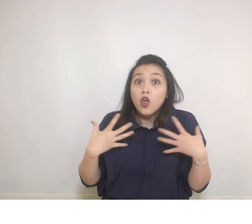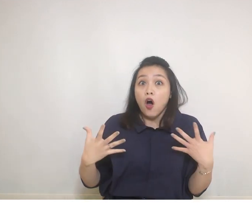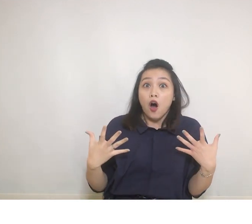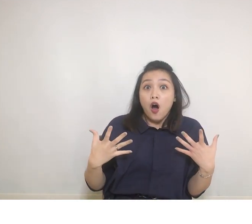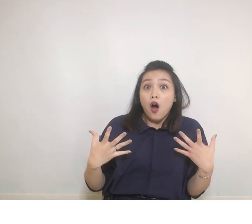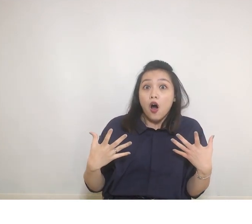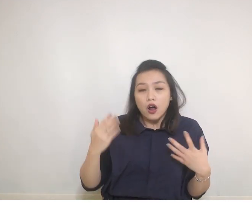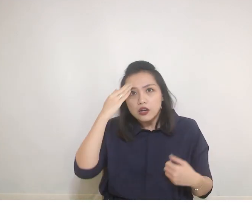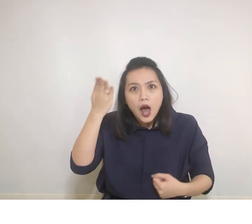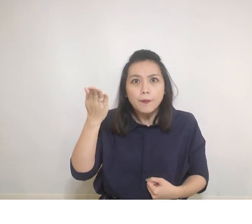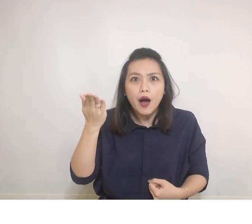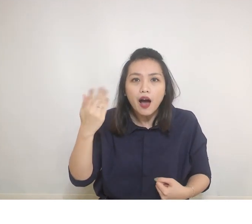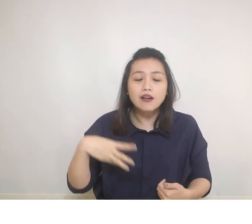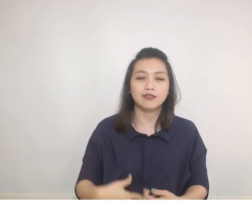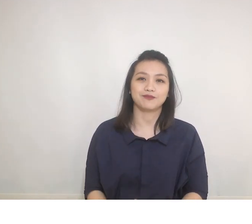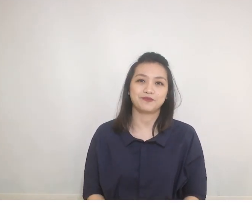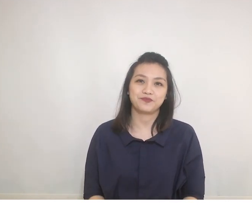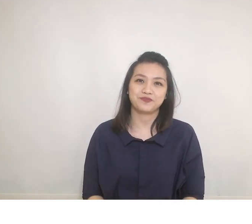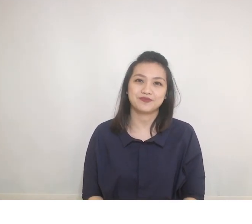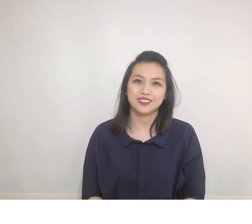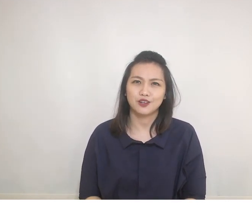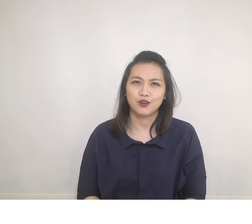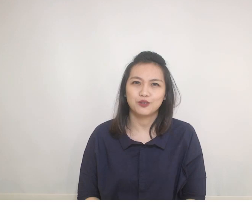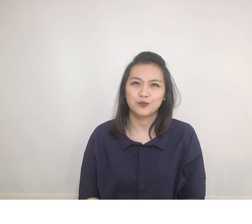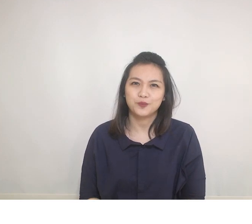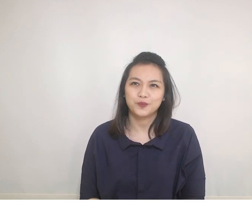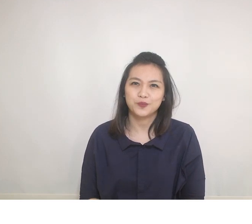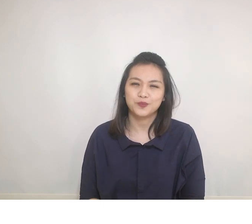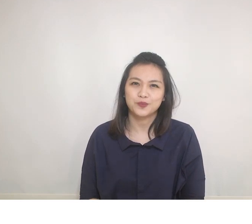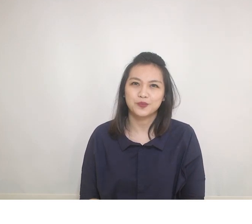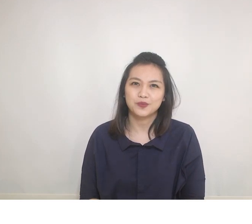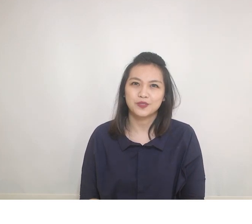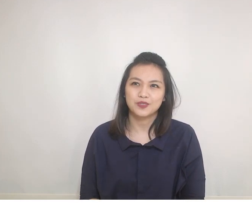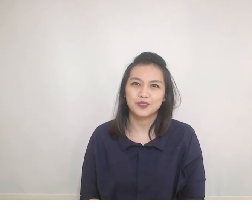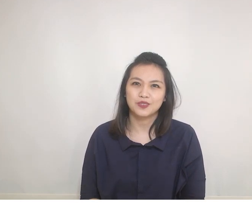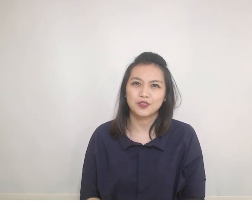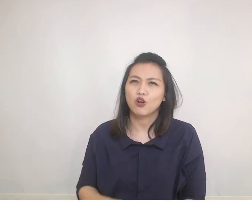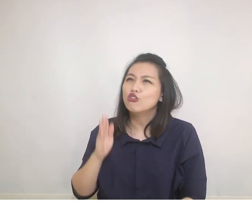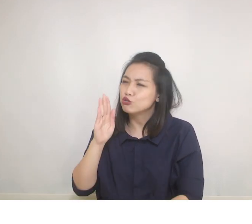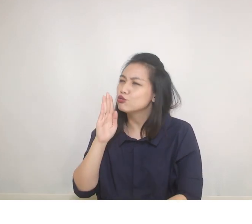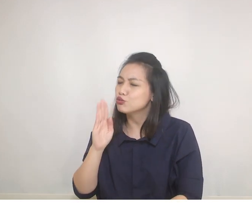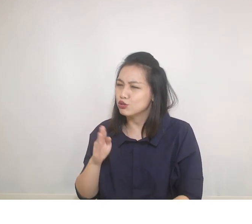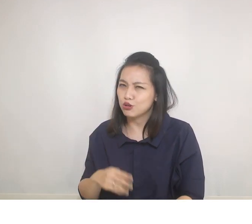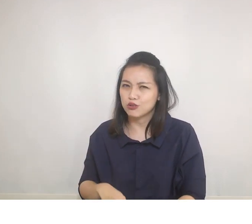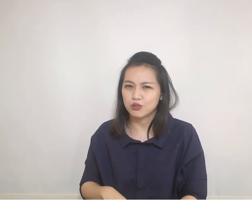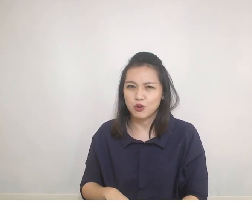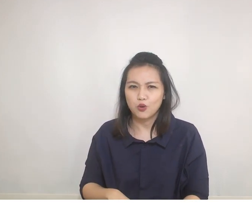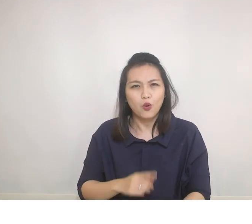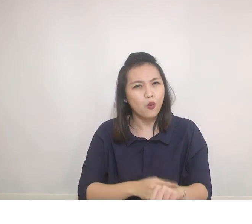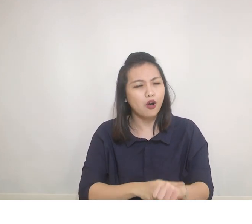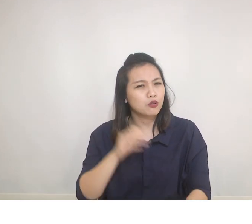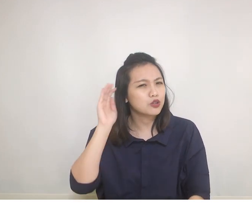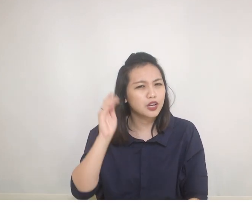karena keinginan itu terlalu kuat, keinginan punya usaha sendiri. Tapi kami memaksa untuk diri kami